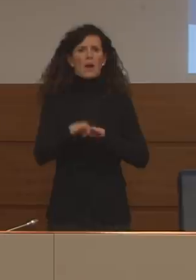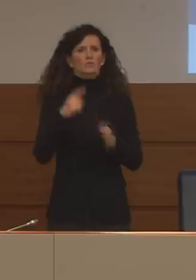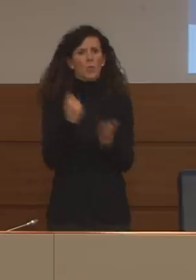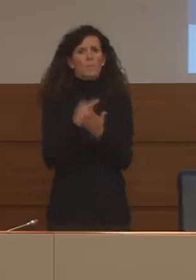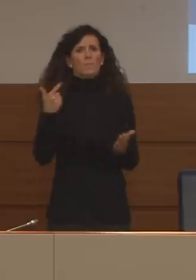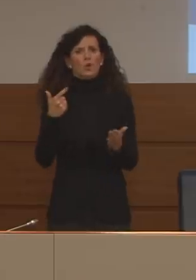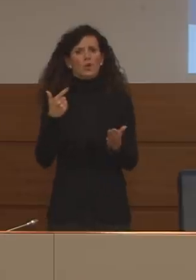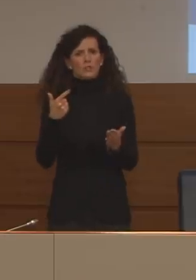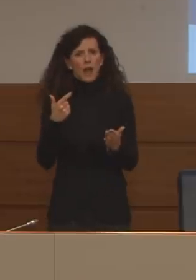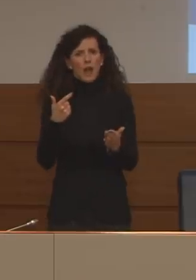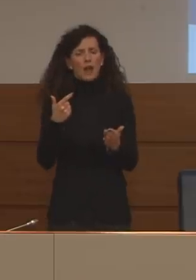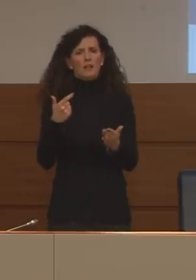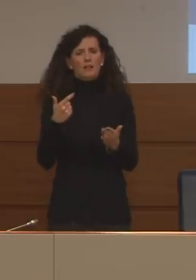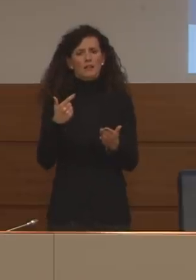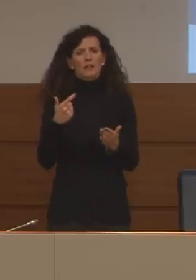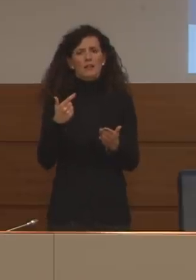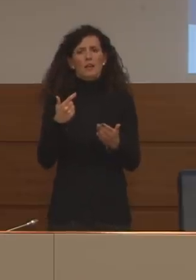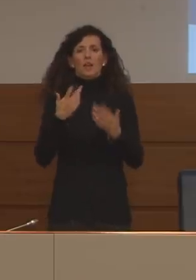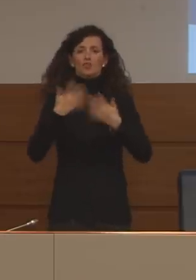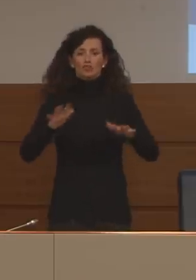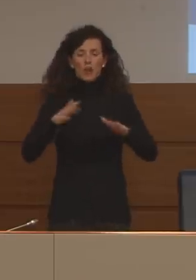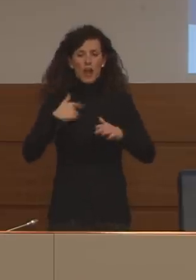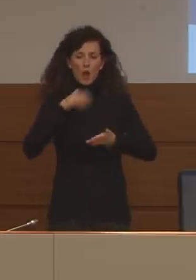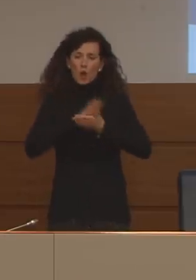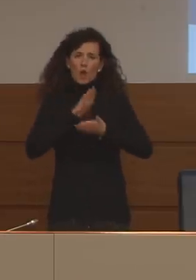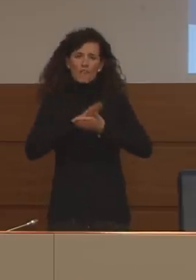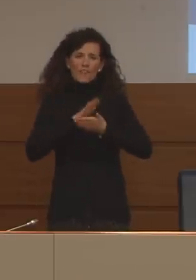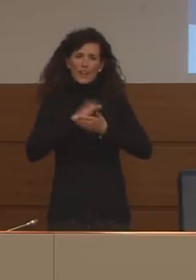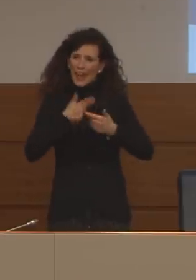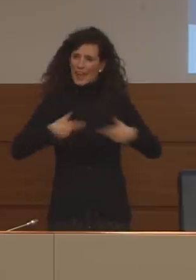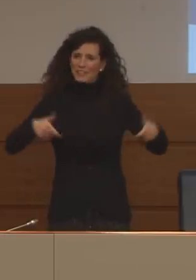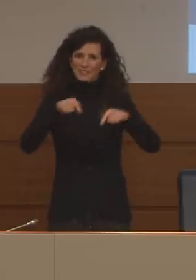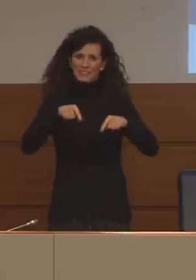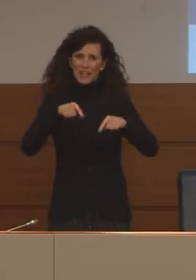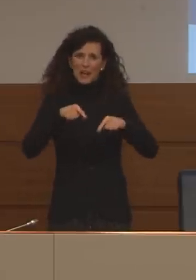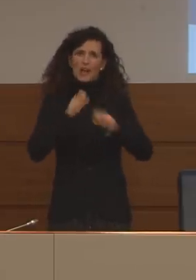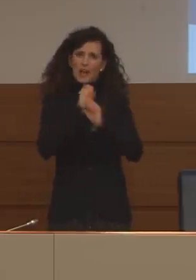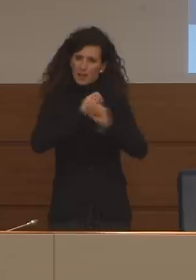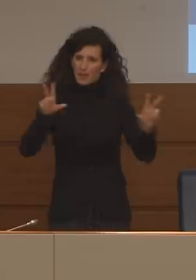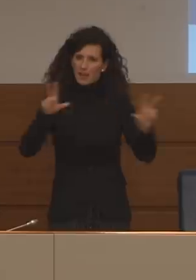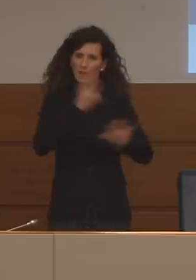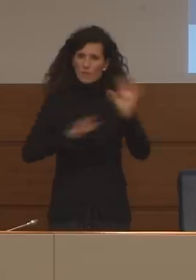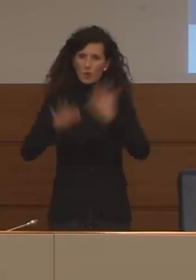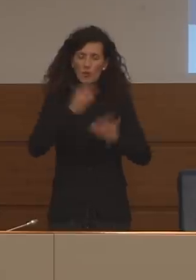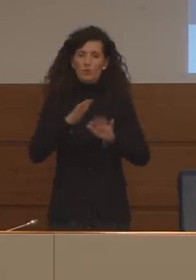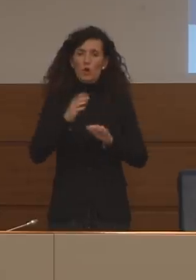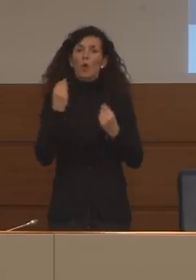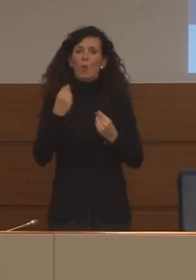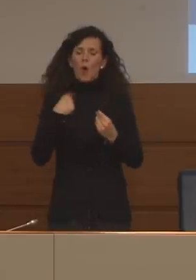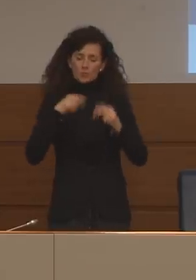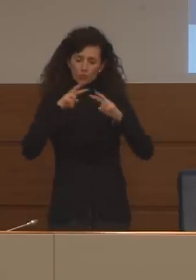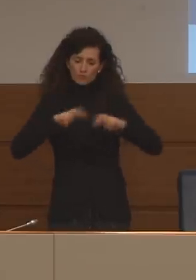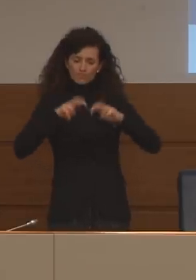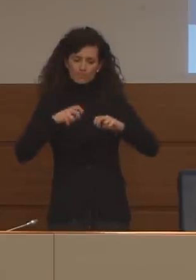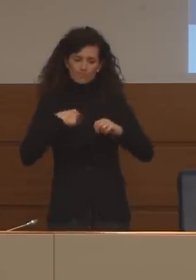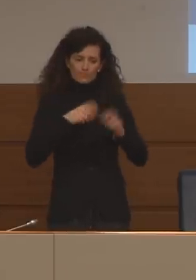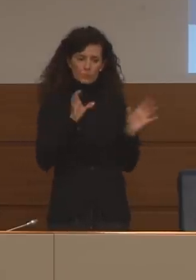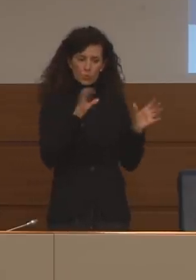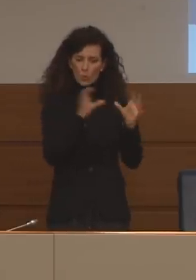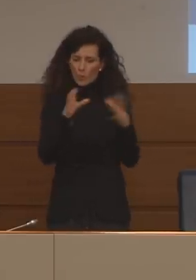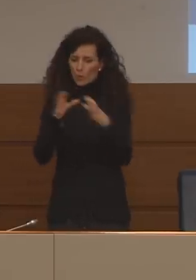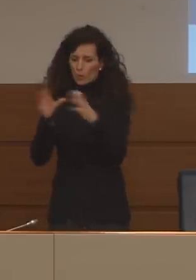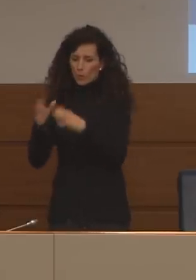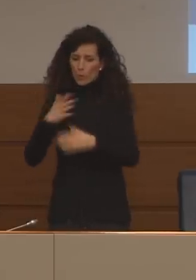sottolineato nelle conferenze precedenti che quando andiamo a stratificare per fasce di età la mortalità